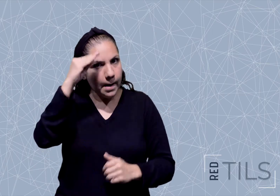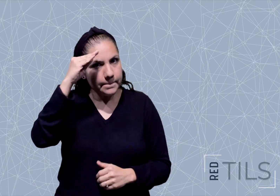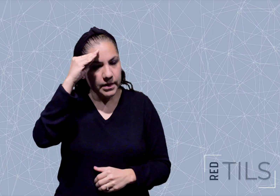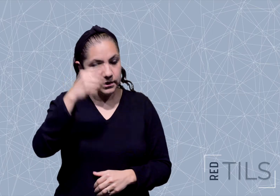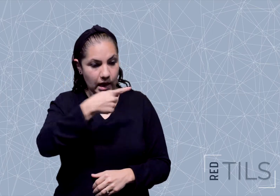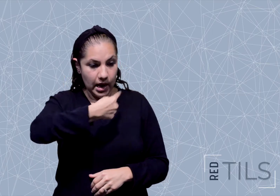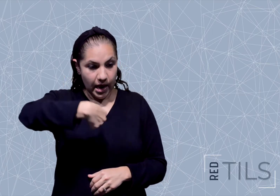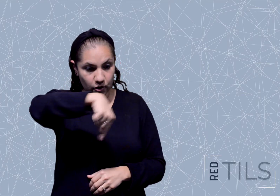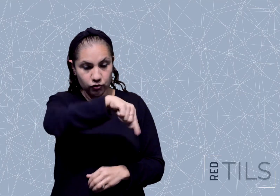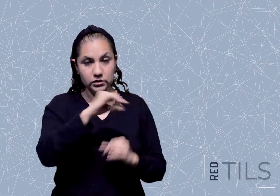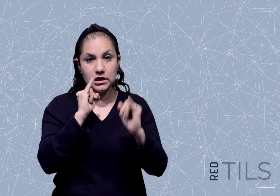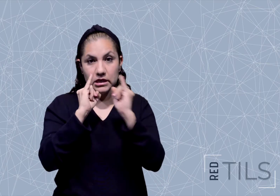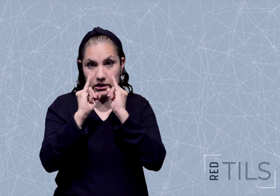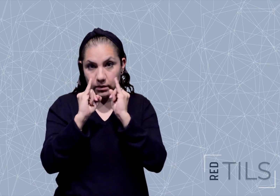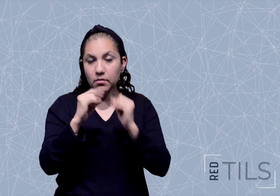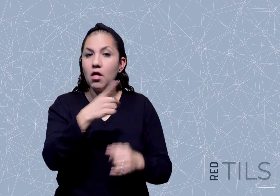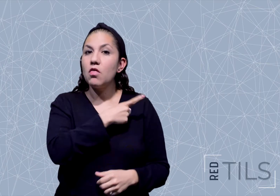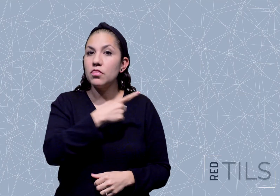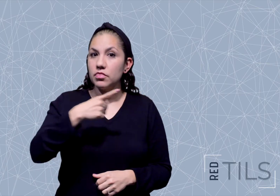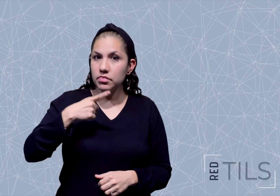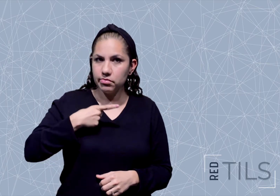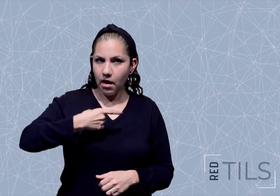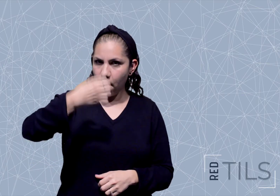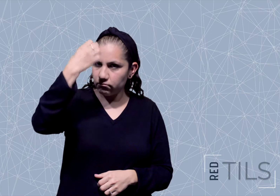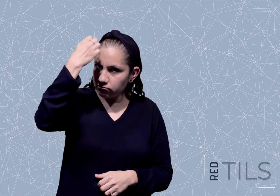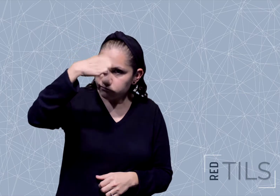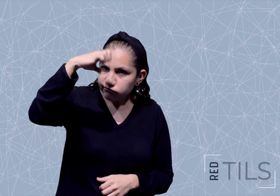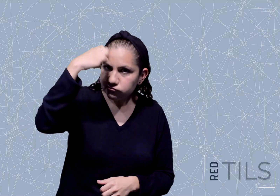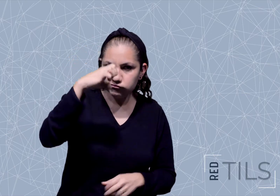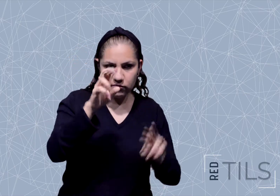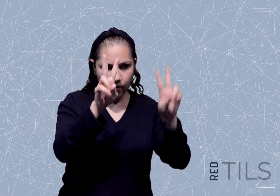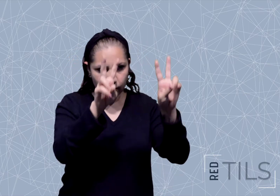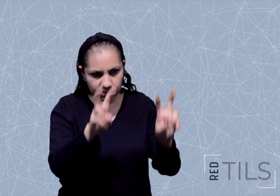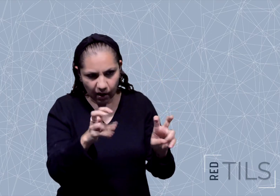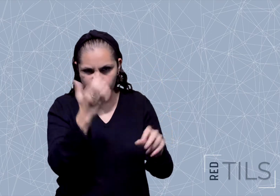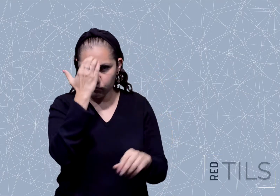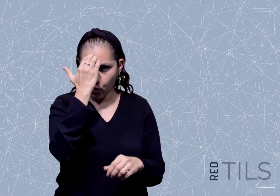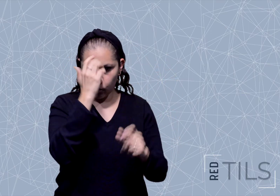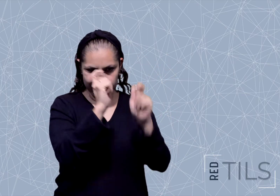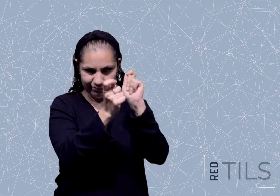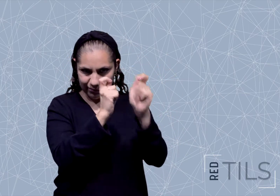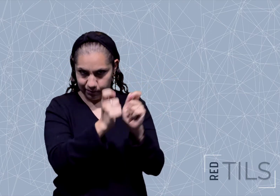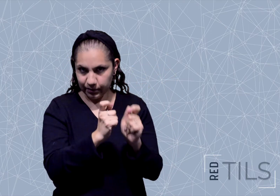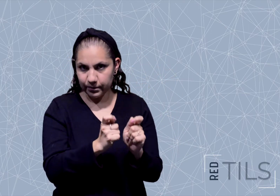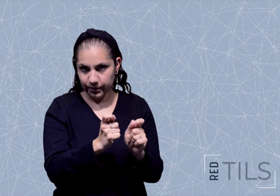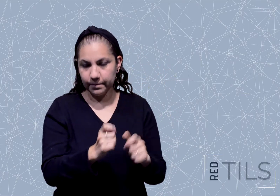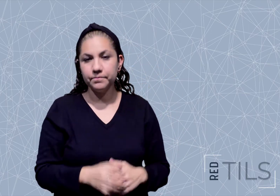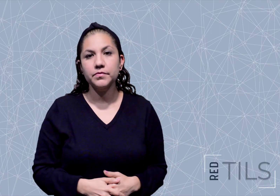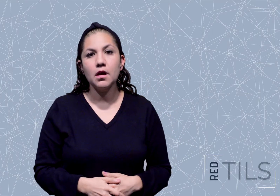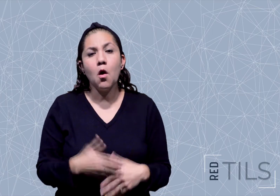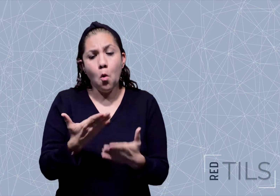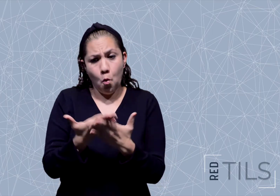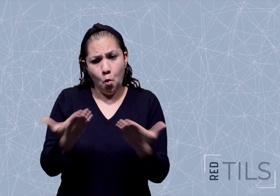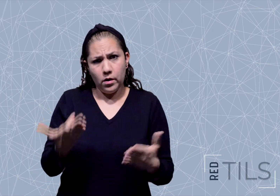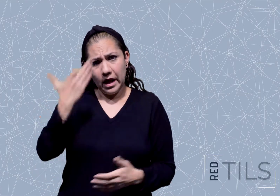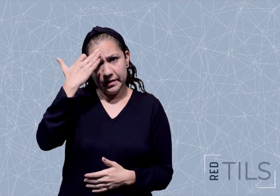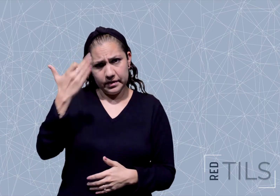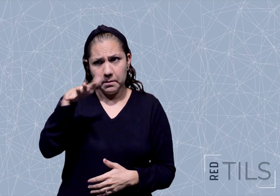Para ello, los intérpretes deben tener amplia experiencia en estos contextos. Y es sorprendente que